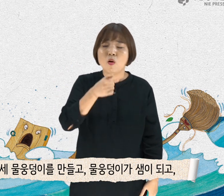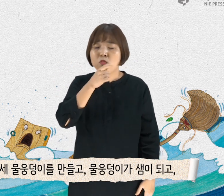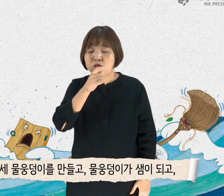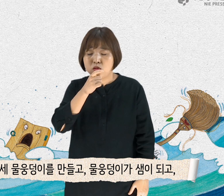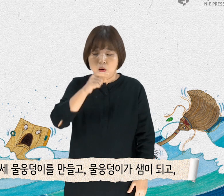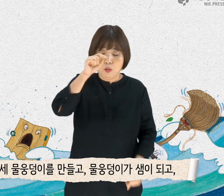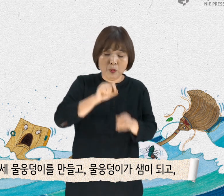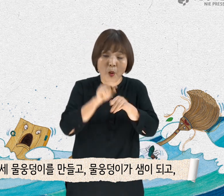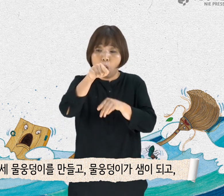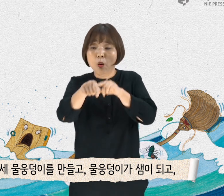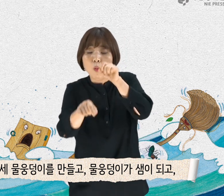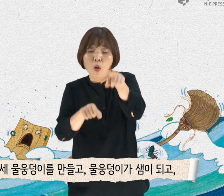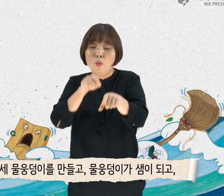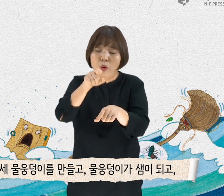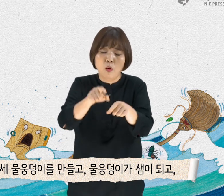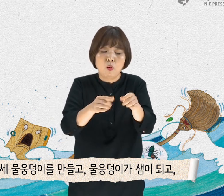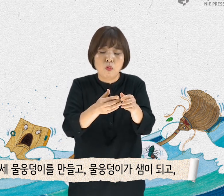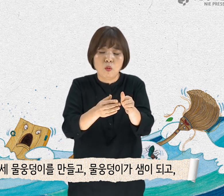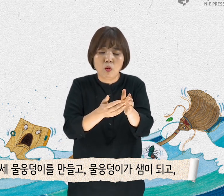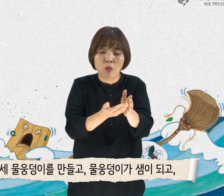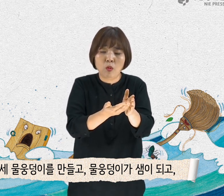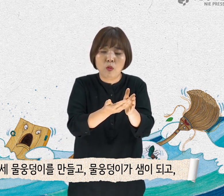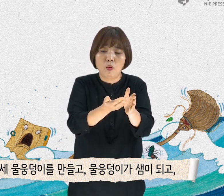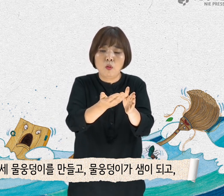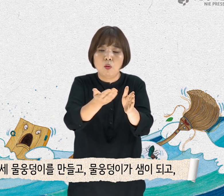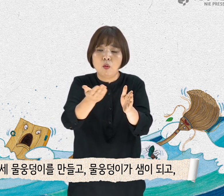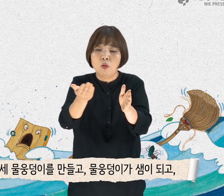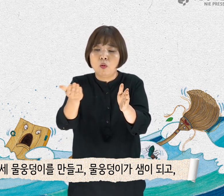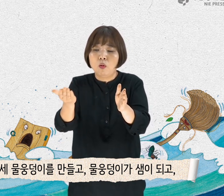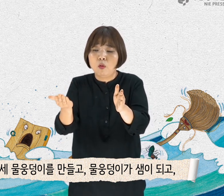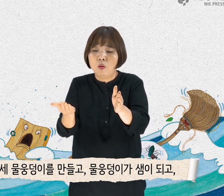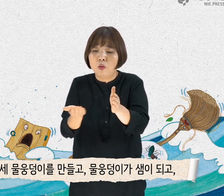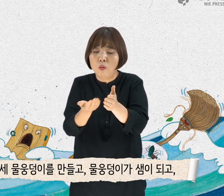물방울은 금새에 무릉덩이를 만들고